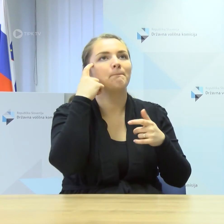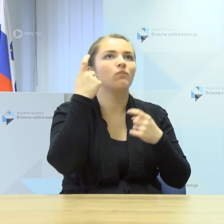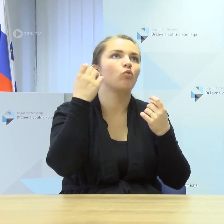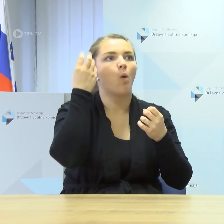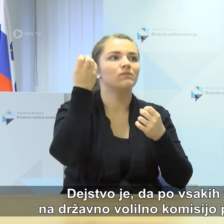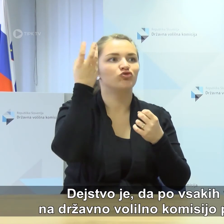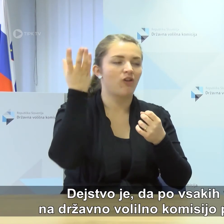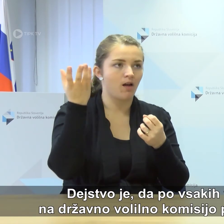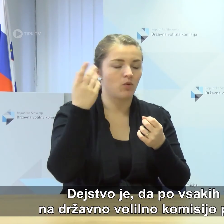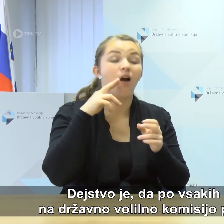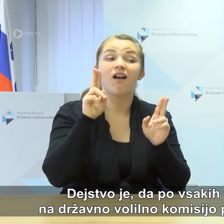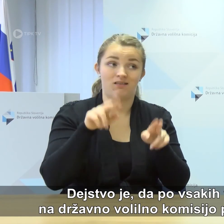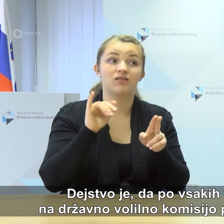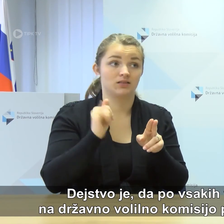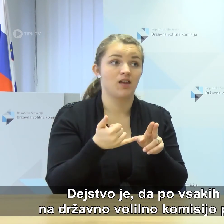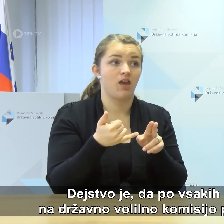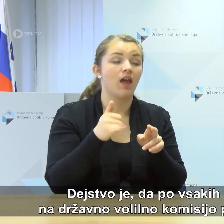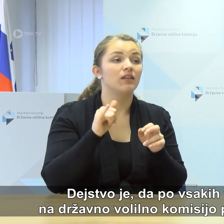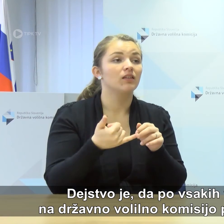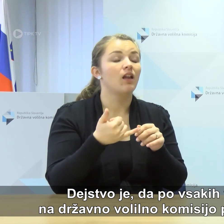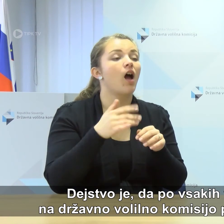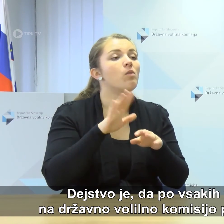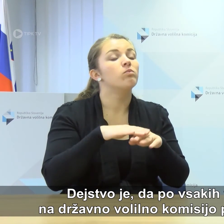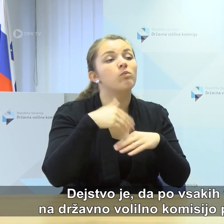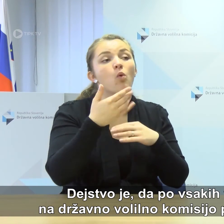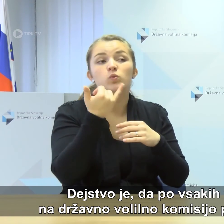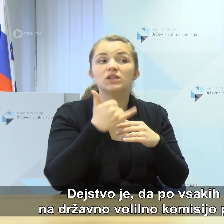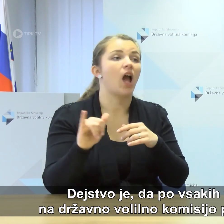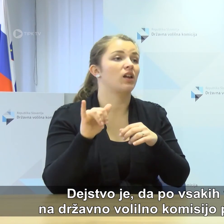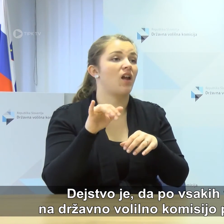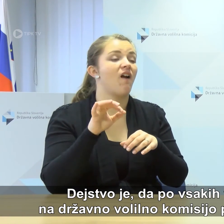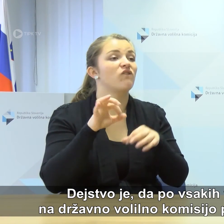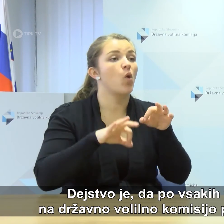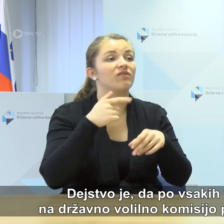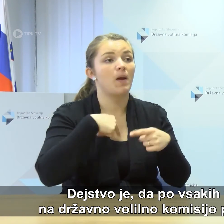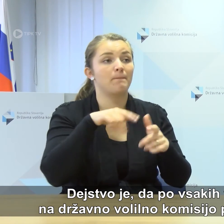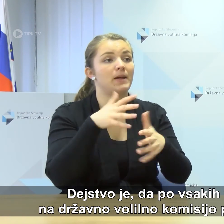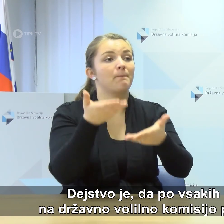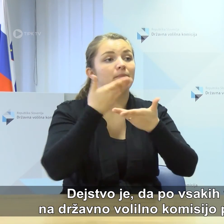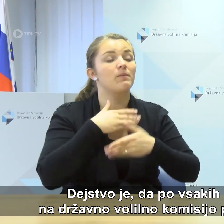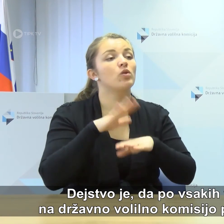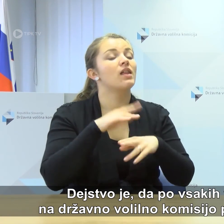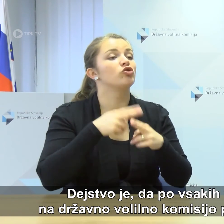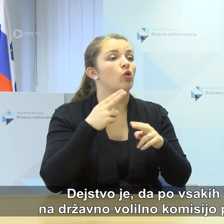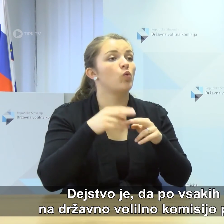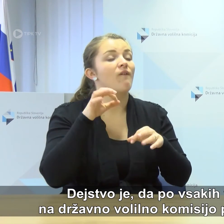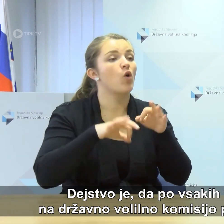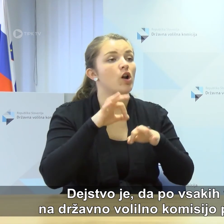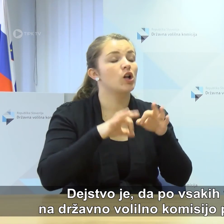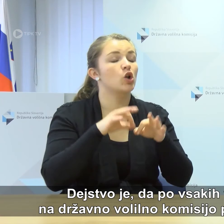je, da po vsakih volitvah prejmemo mi na Državno volilno komisijo preko